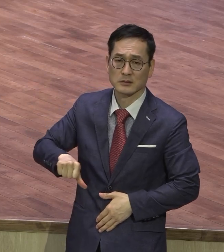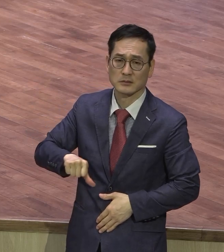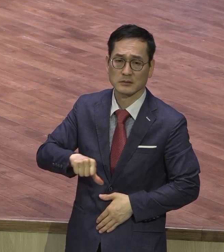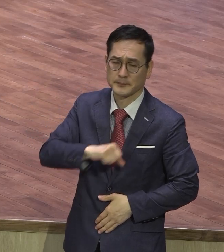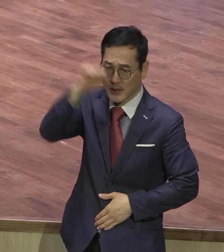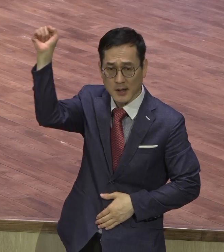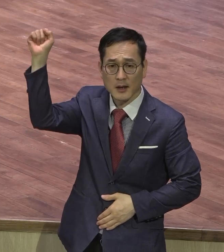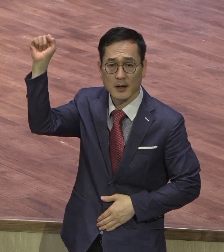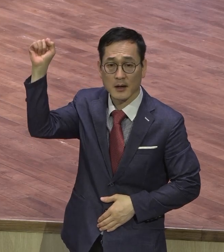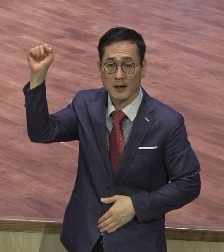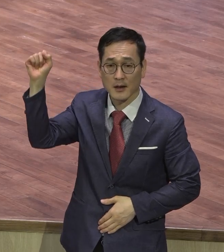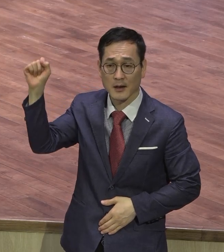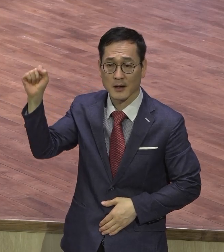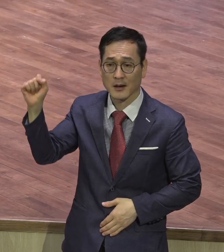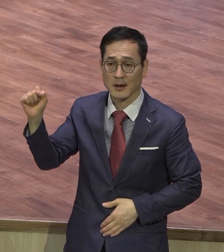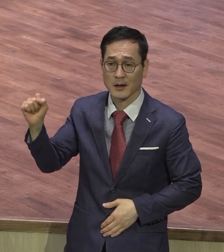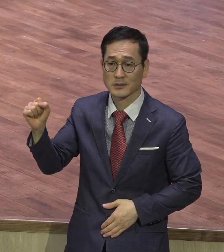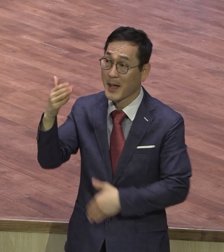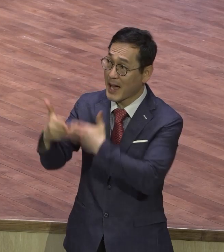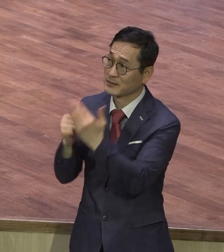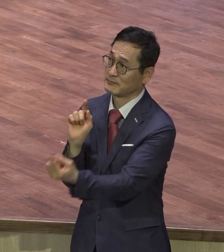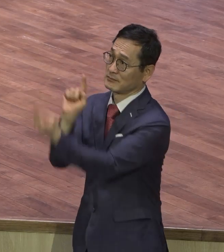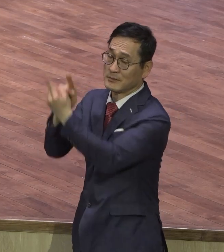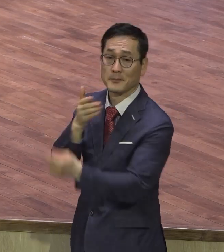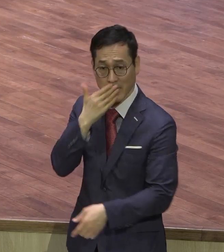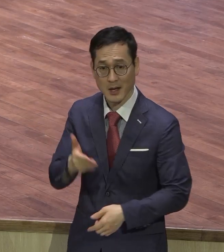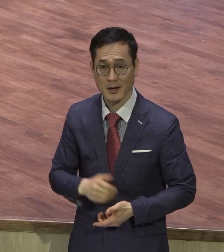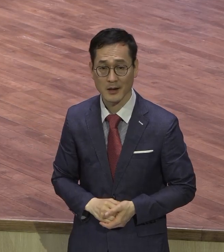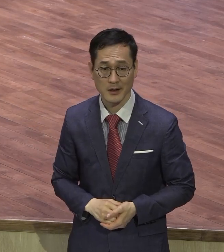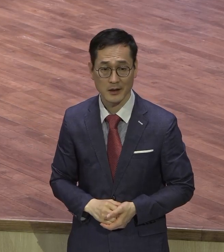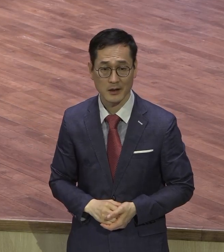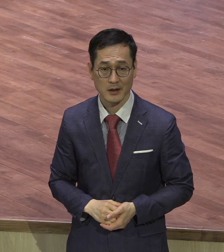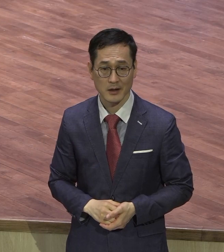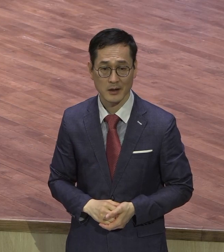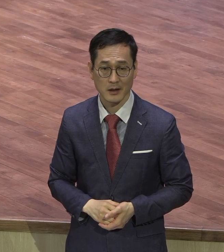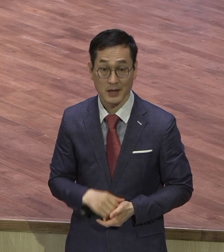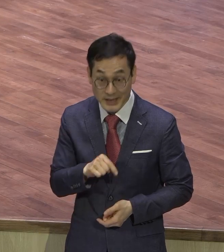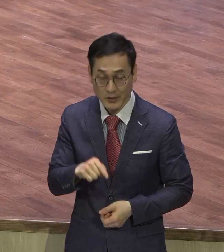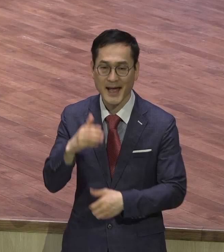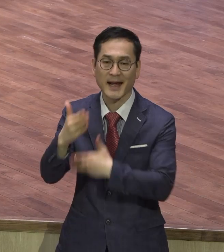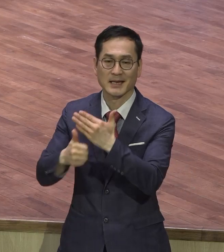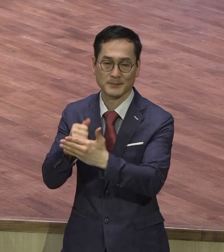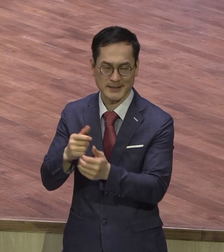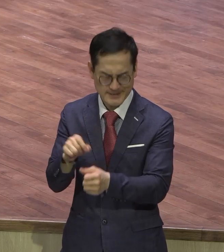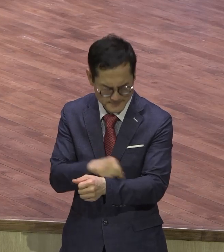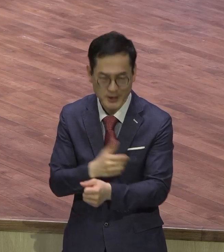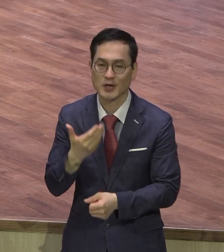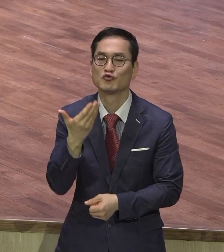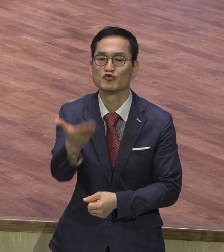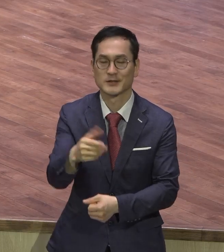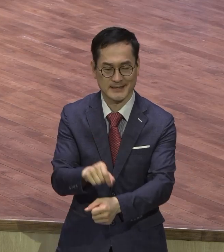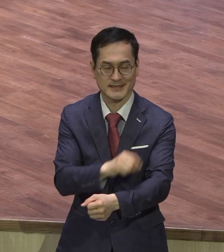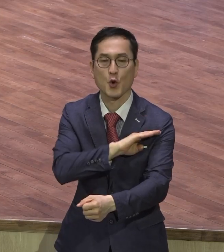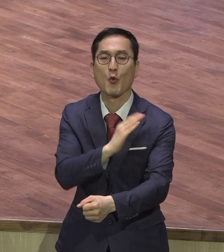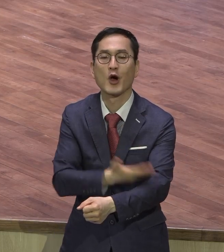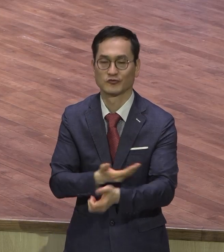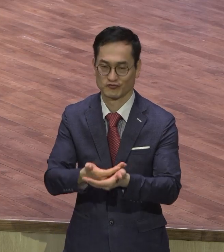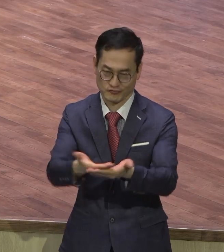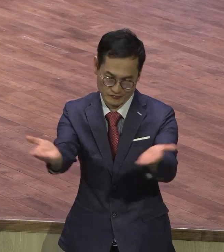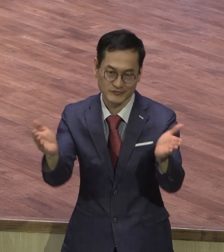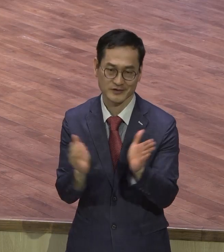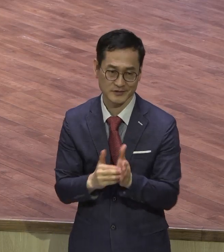이것이 하나님의 자유된 특권 중의 특권이다. 그래서 우리가 하나님 앞에 예배 드리게